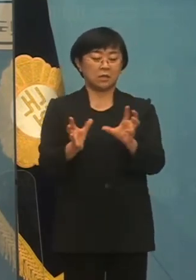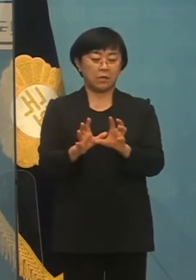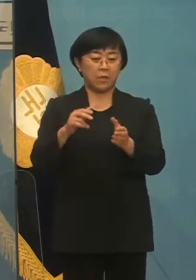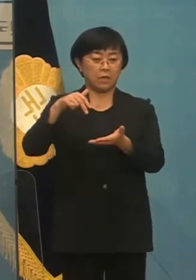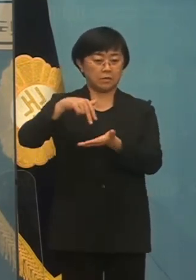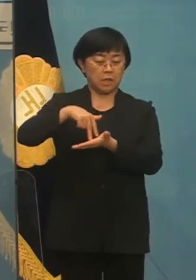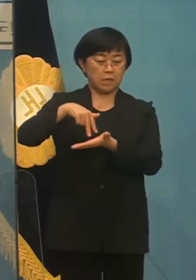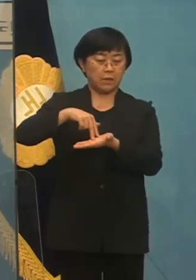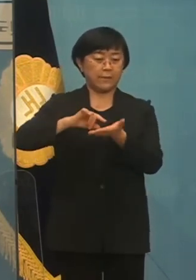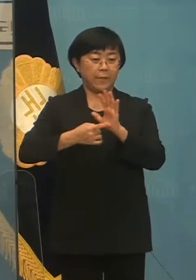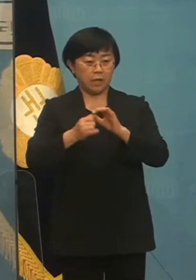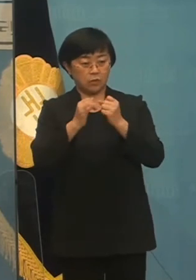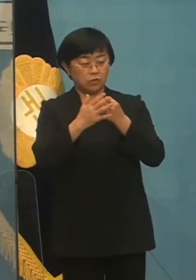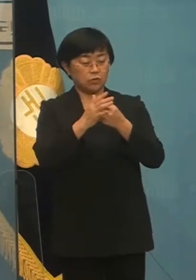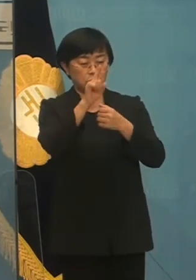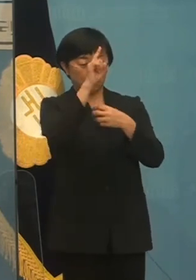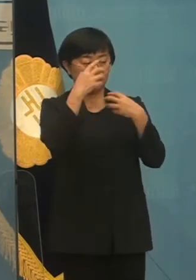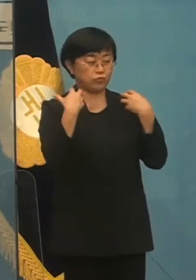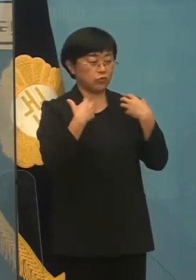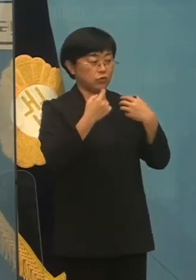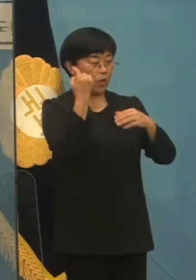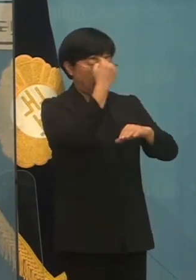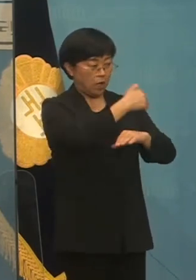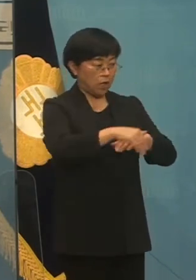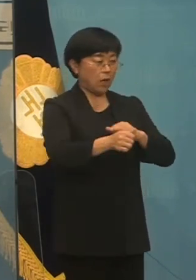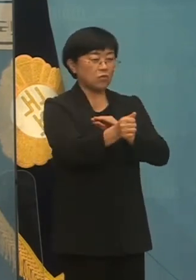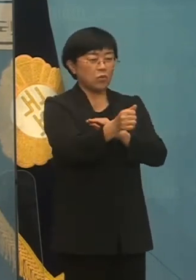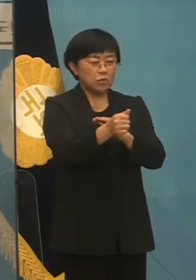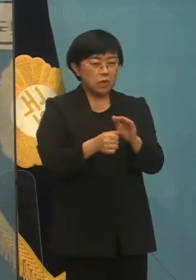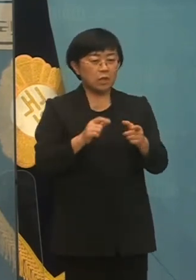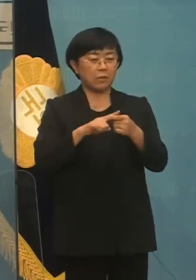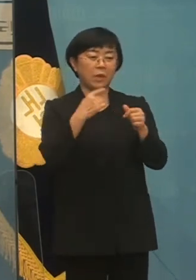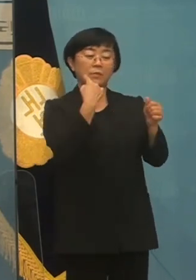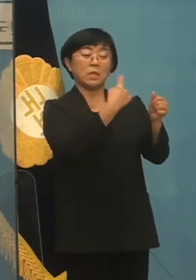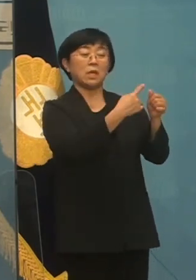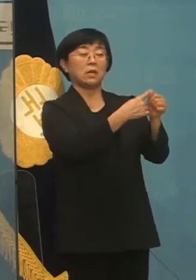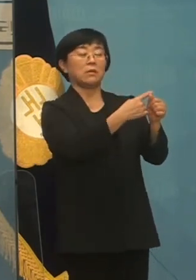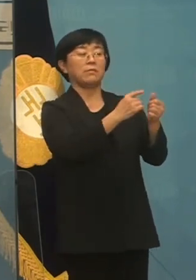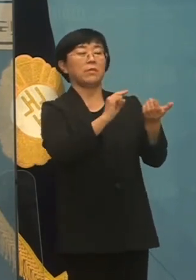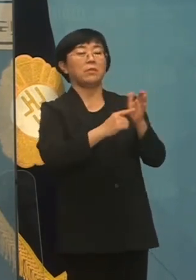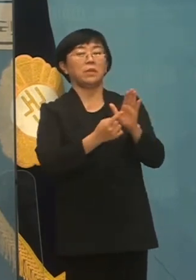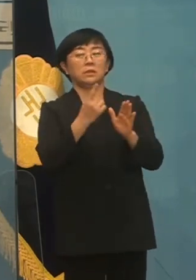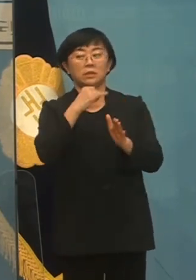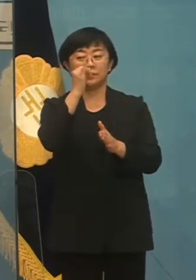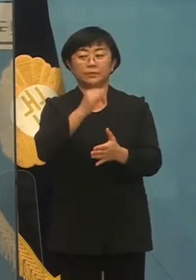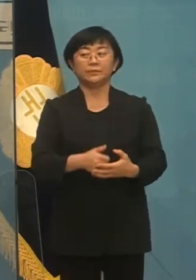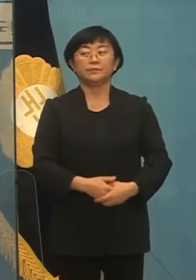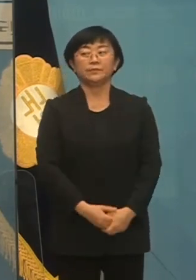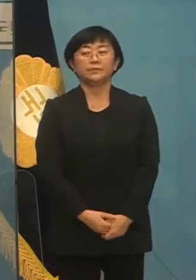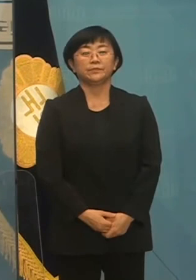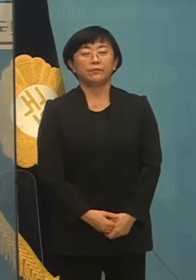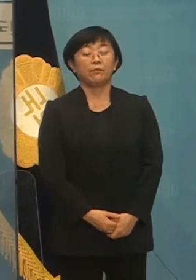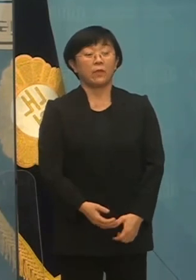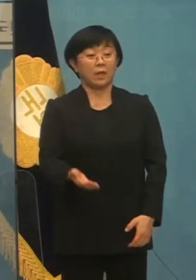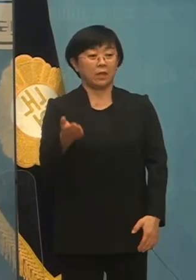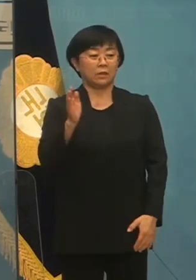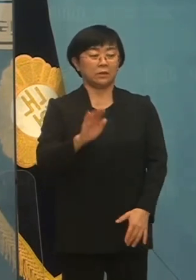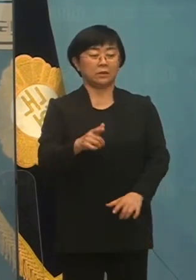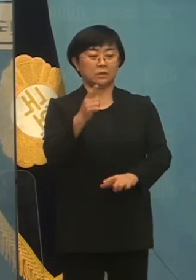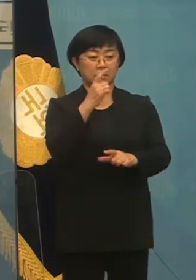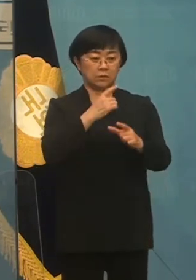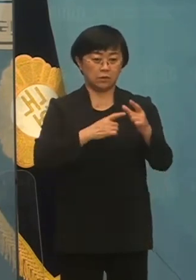당 차원에서도 정부 대책의 소극적인 정부 대책을 비난하는 성명을 발표한 바 있습니다. 그런데